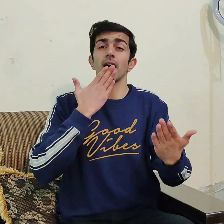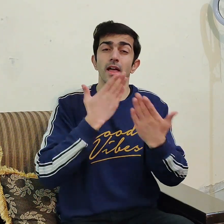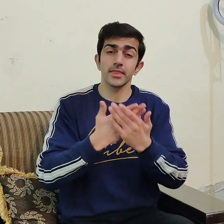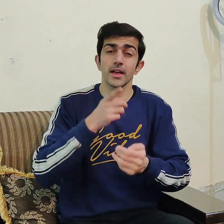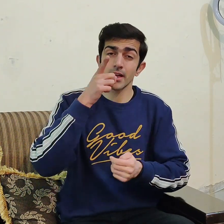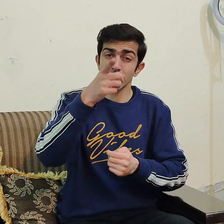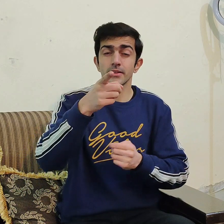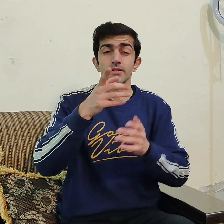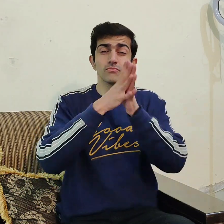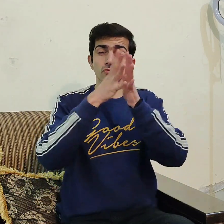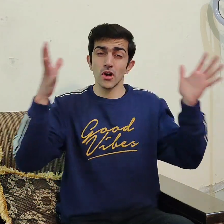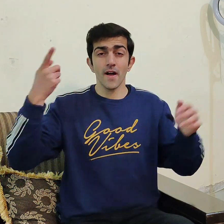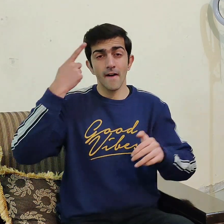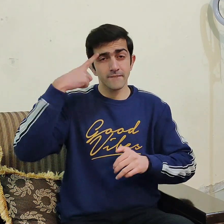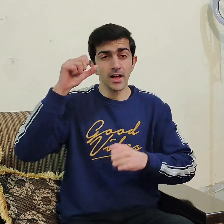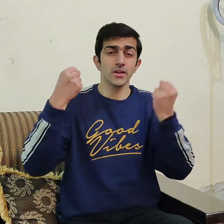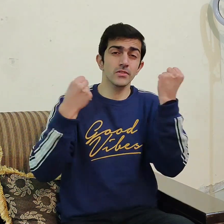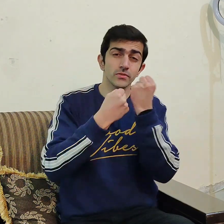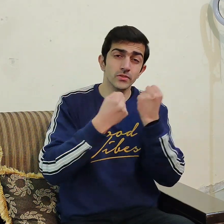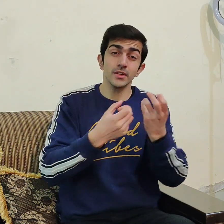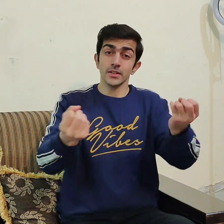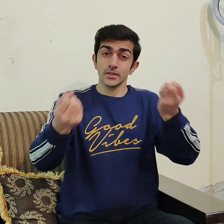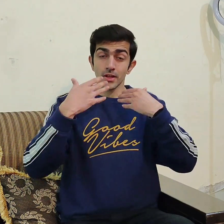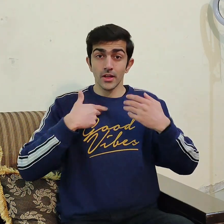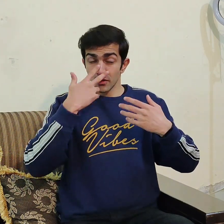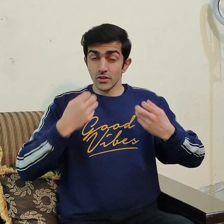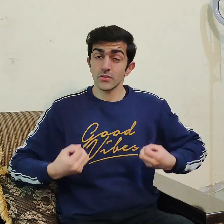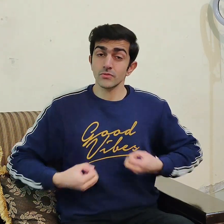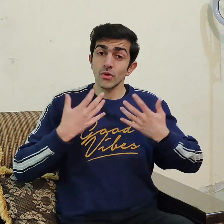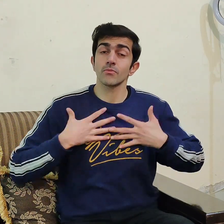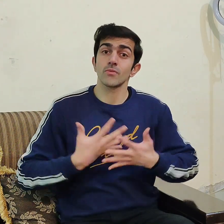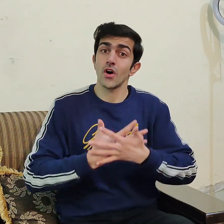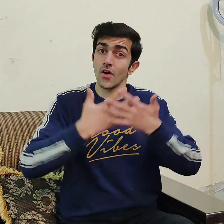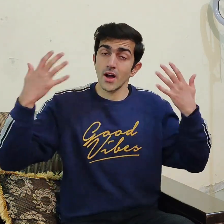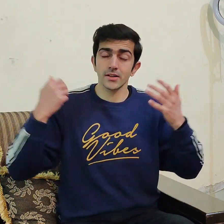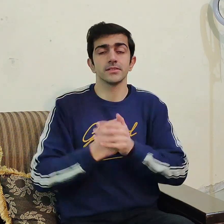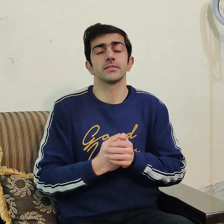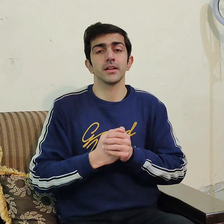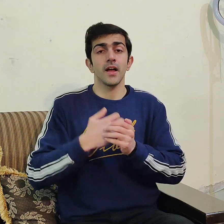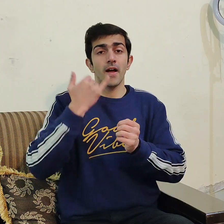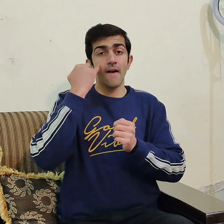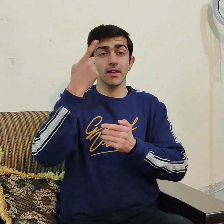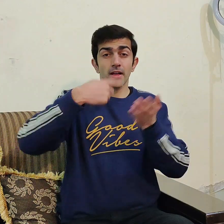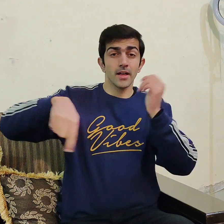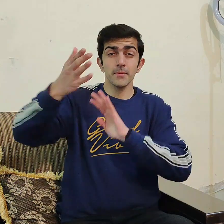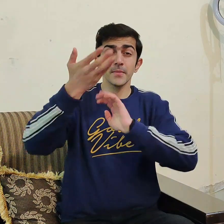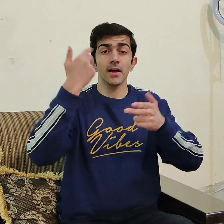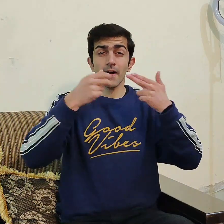चीज़ को ग्रो अप। एंड थैंक यू आप सबका, यूट्यूब टीम का और आप सबका बहुत शुक्रिया जिन्होंने मुझे इतना सपोर्ट किया।